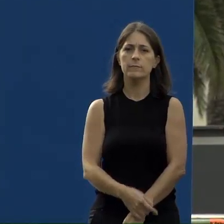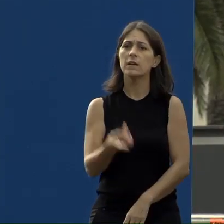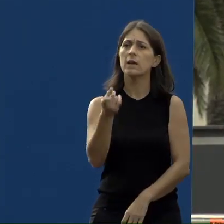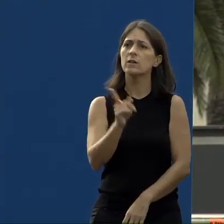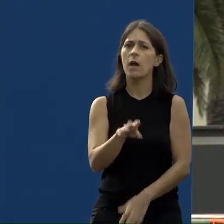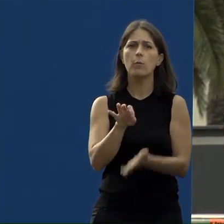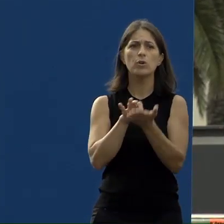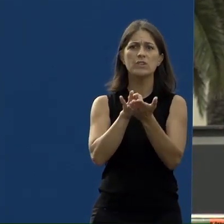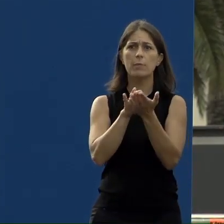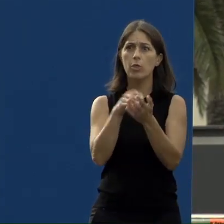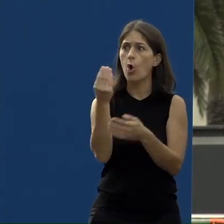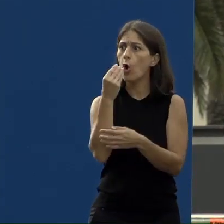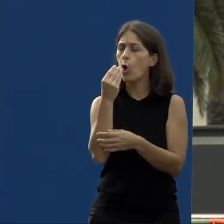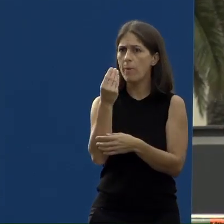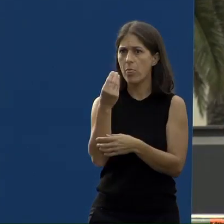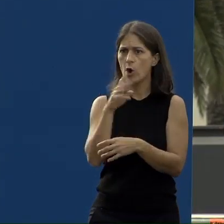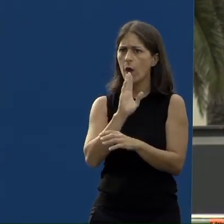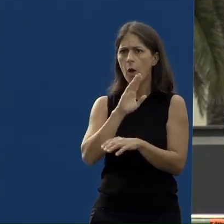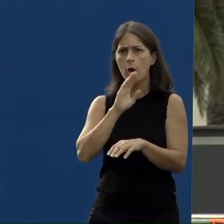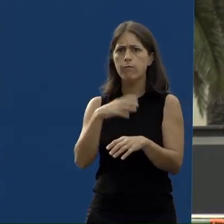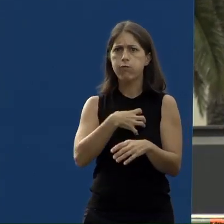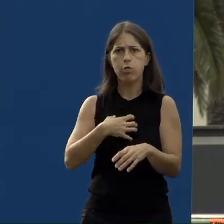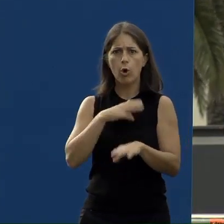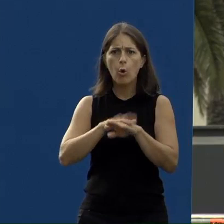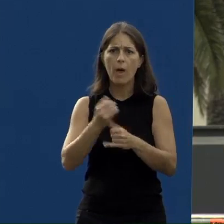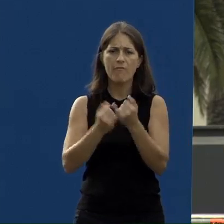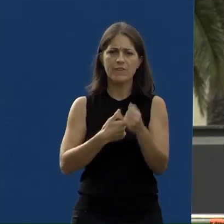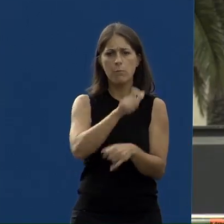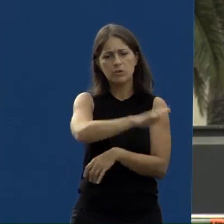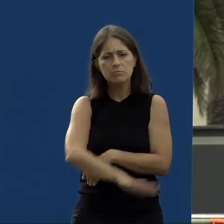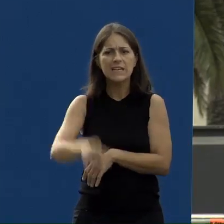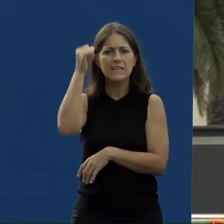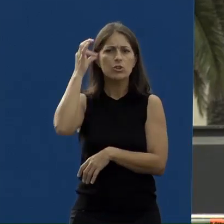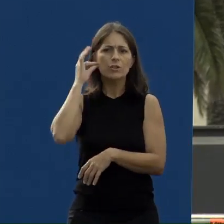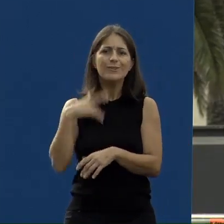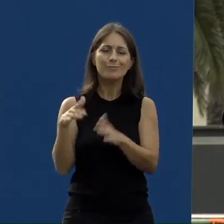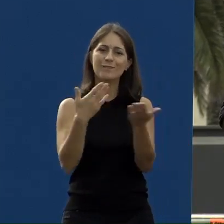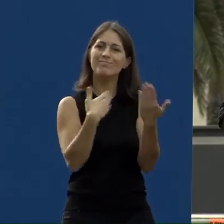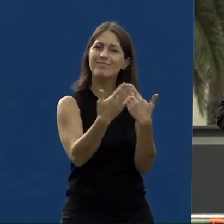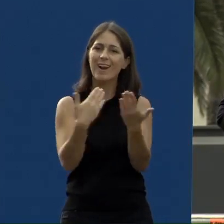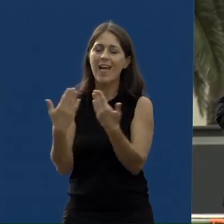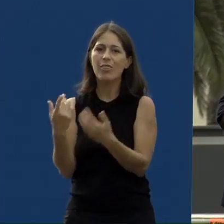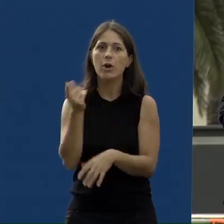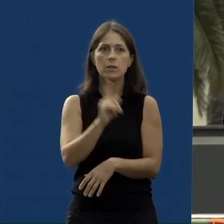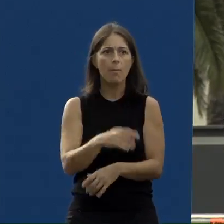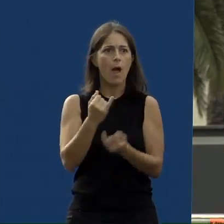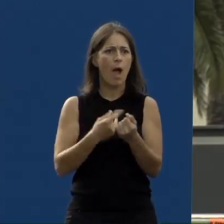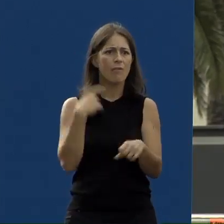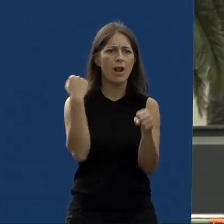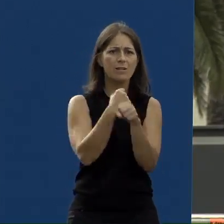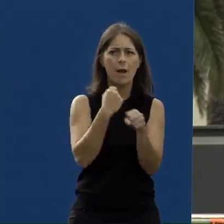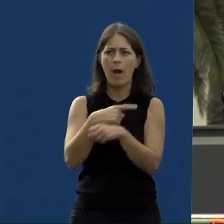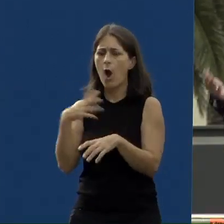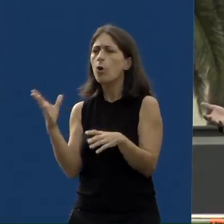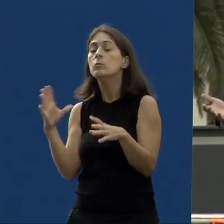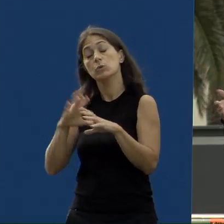duns servicios de comedor que cumplan varias funcións, a función de socialización dos nenos e das nenas, e tamén que permitan a conciliación da vida laboral e familiar